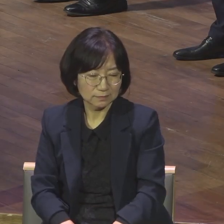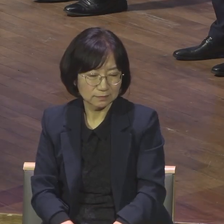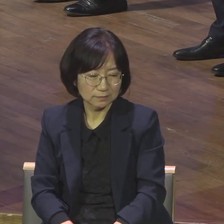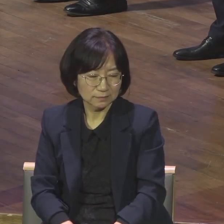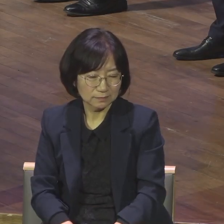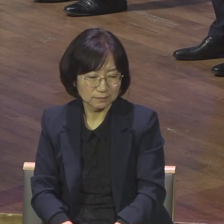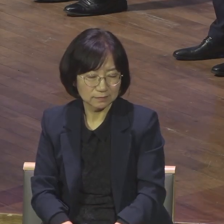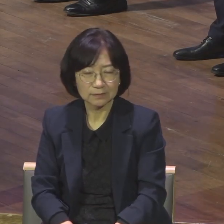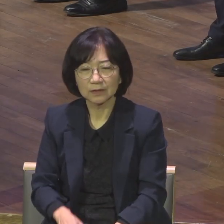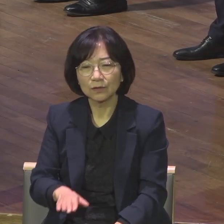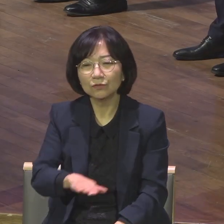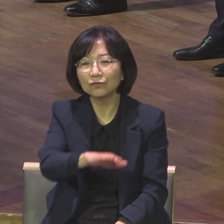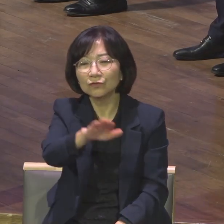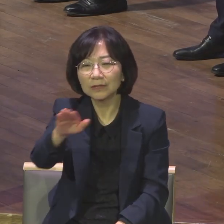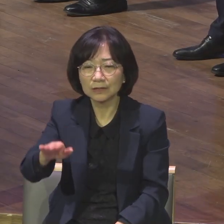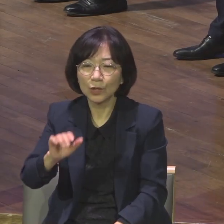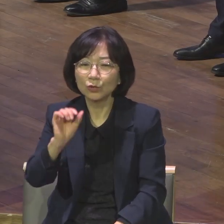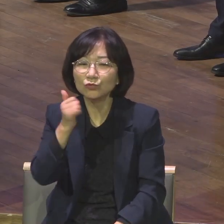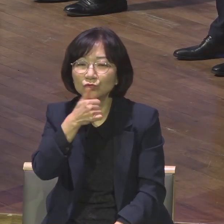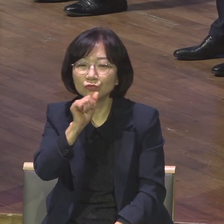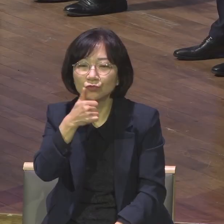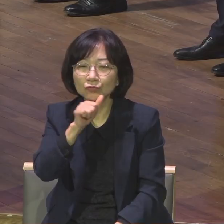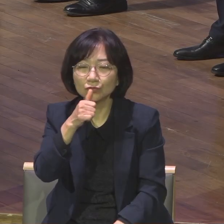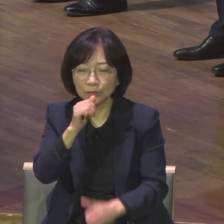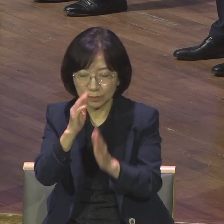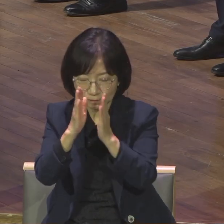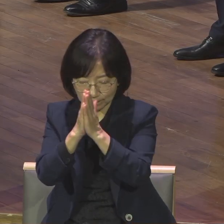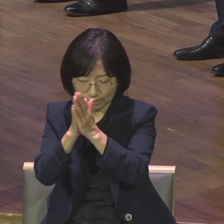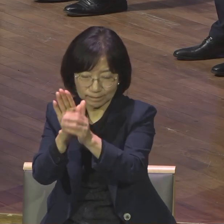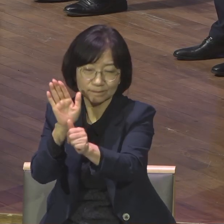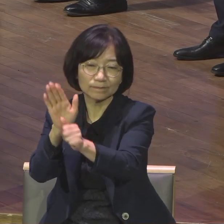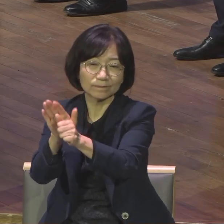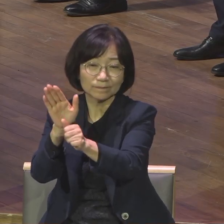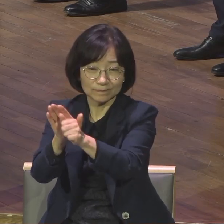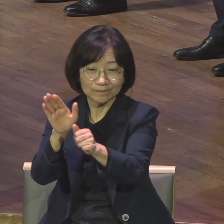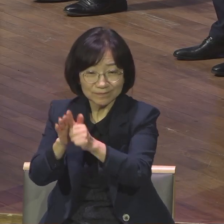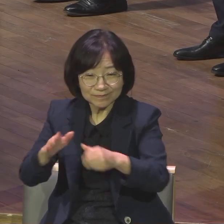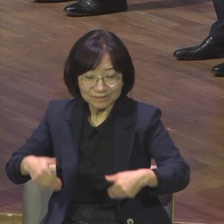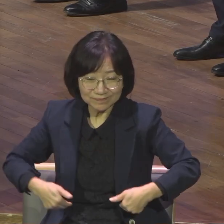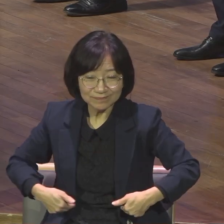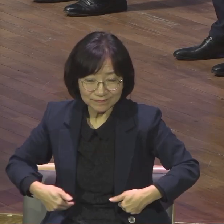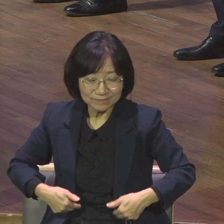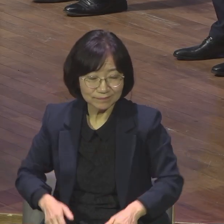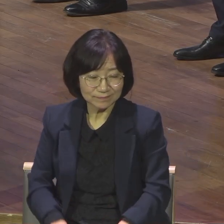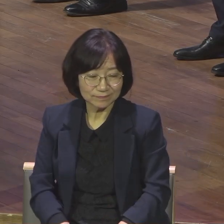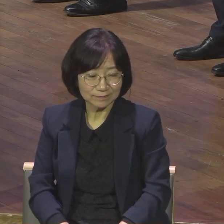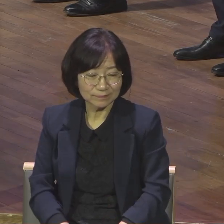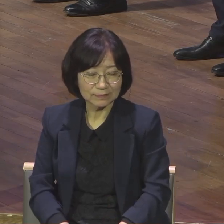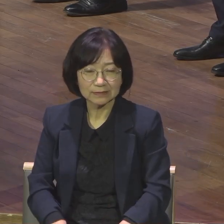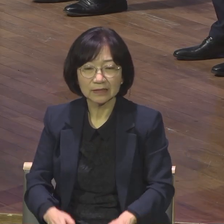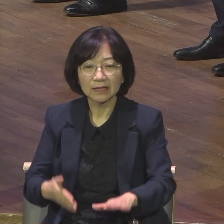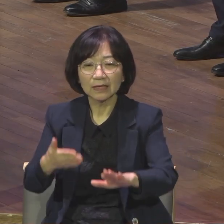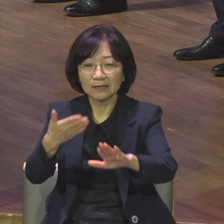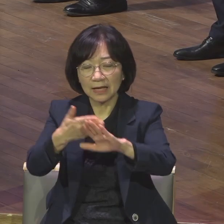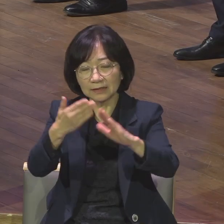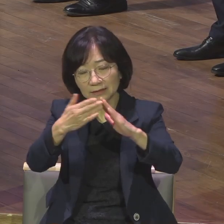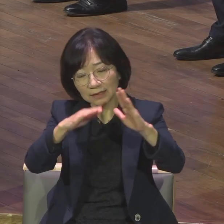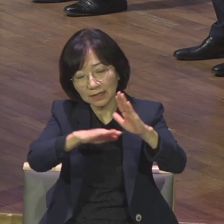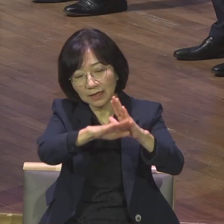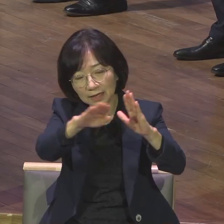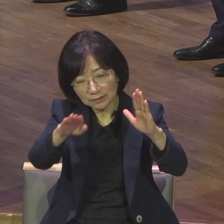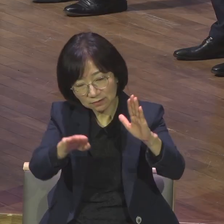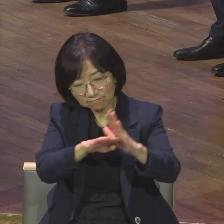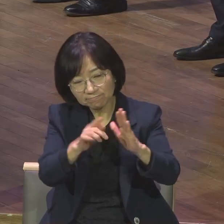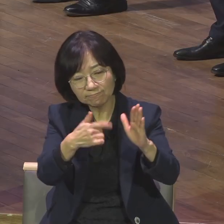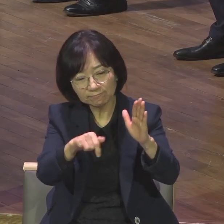우리는 중보기도 공동체로서 우리는 서로의 가정 복음화와 가문 복음화를 위해 함께 기도할 수 있는 축복과